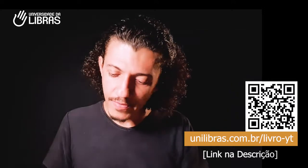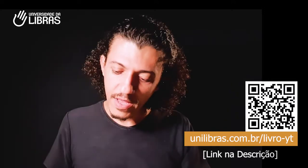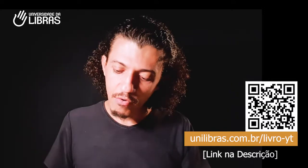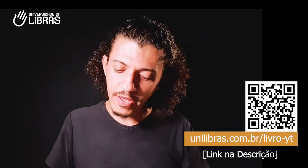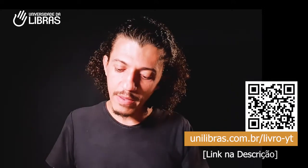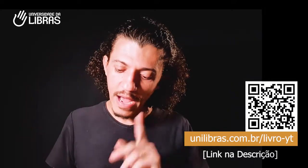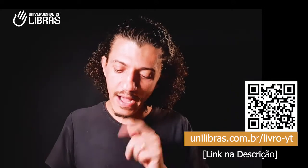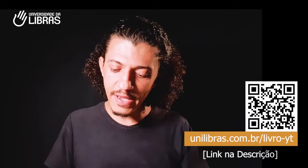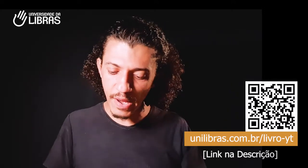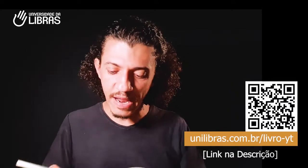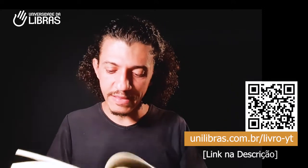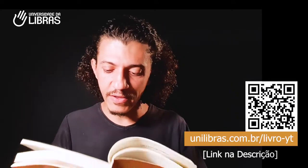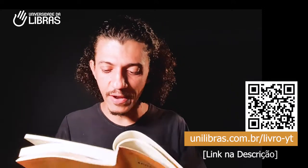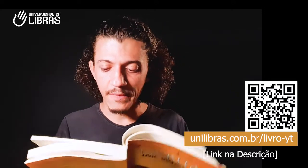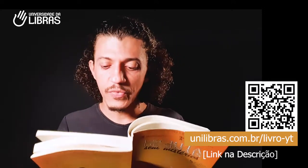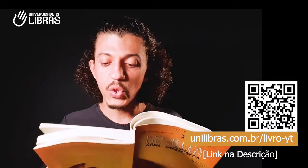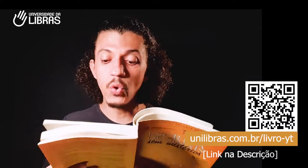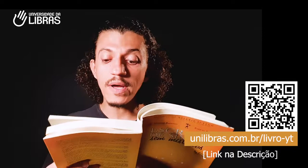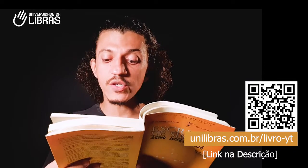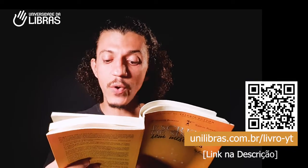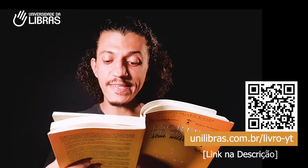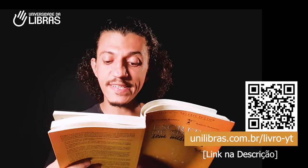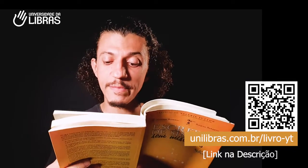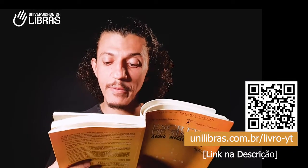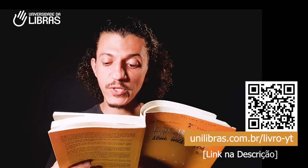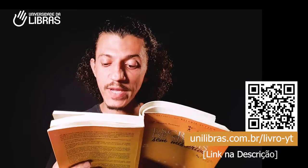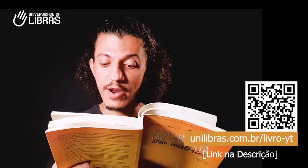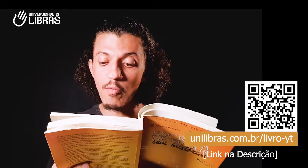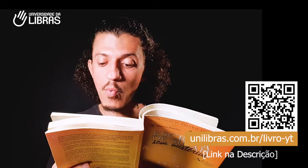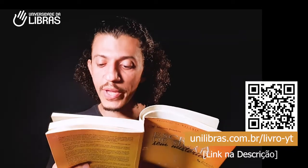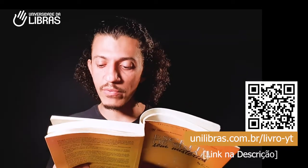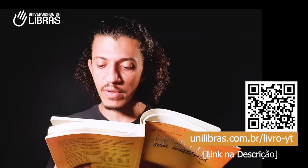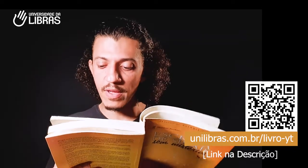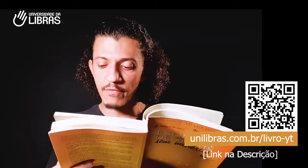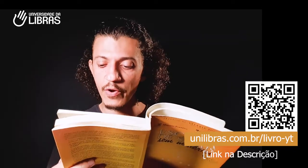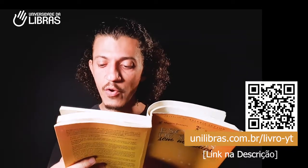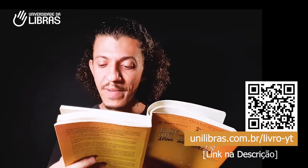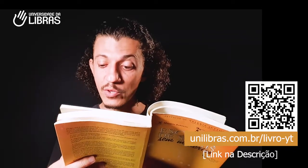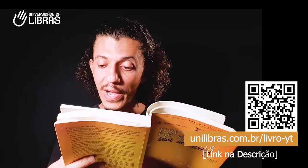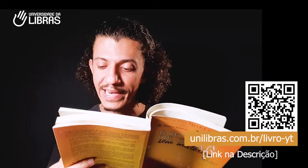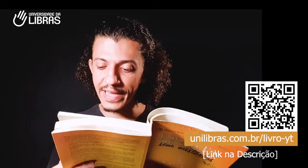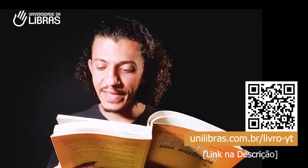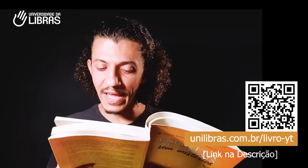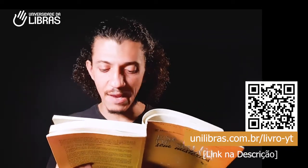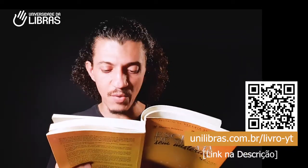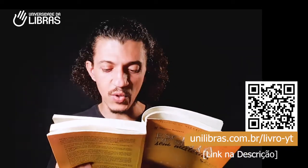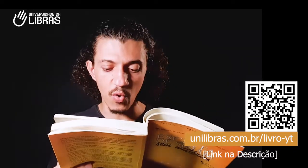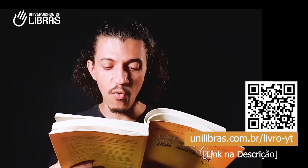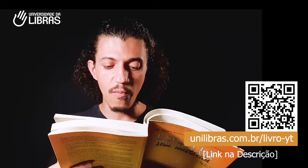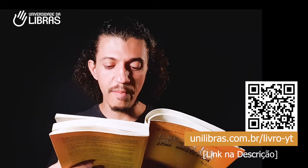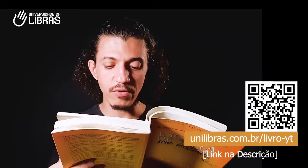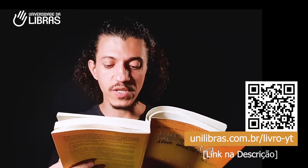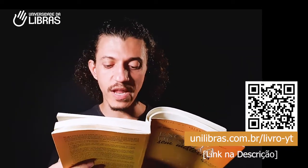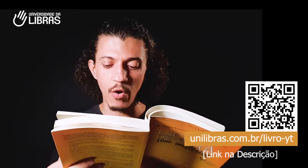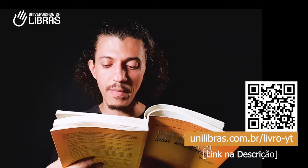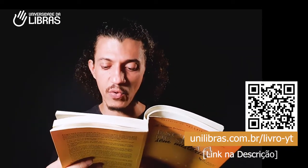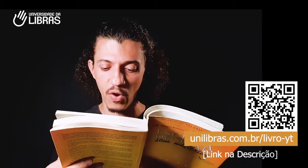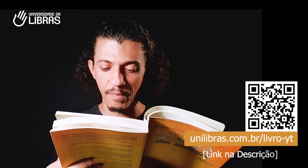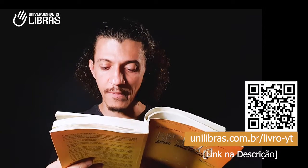exemplo que aqui é o relatório duas coisas se emocionaram ruim foram uma toalhinha que ela bordou meu sinal em meu